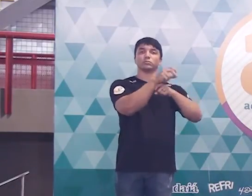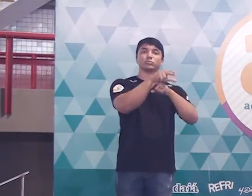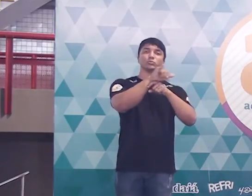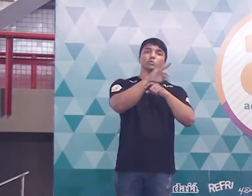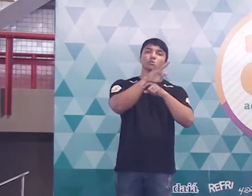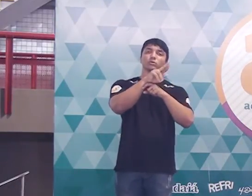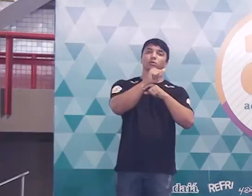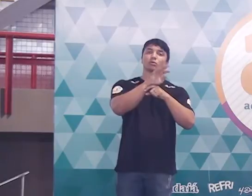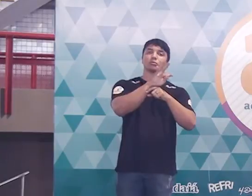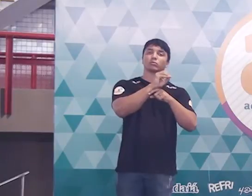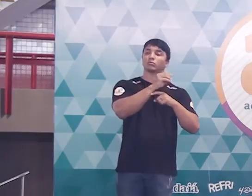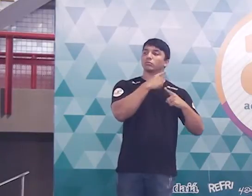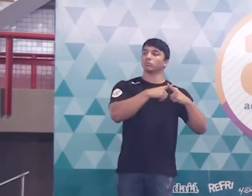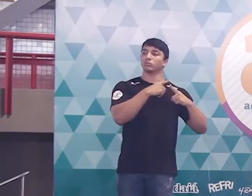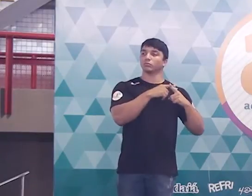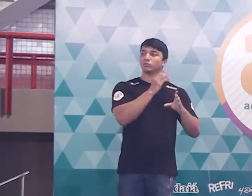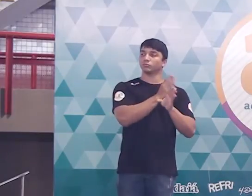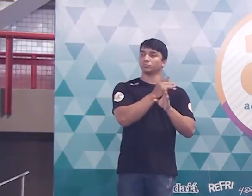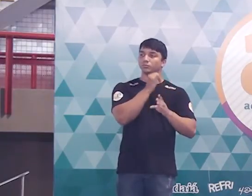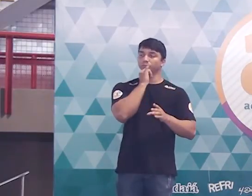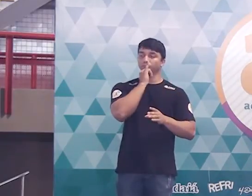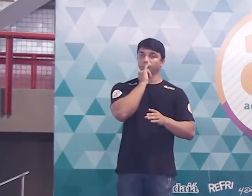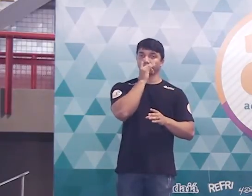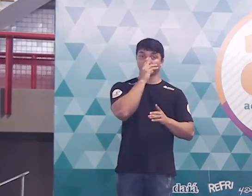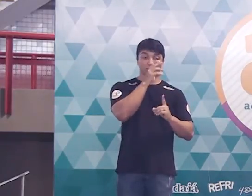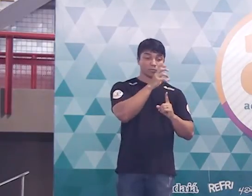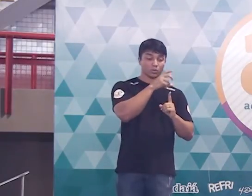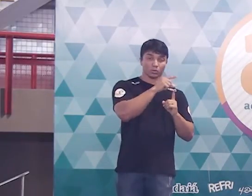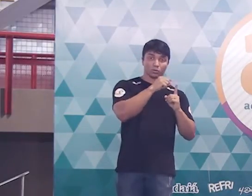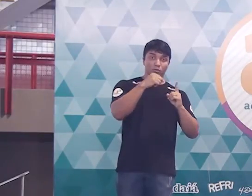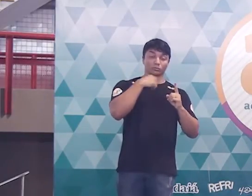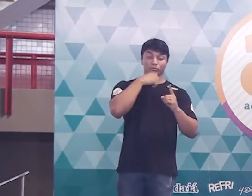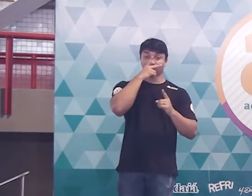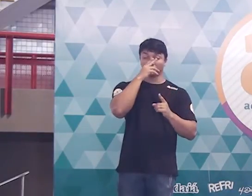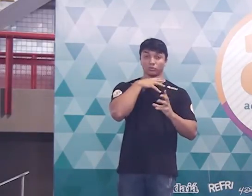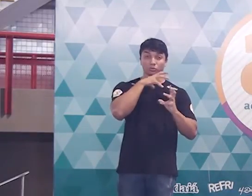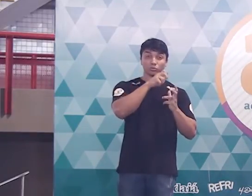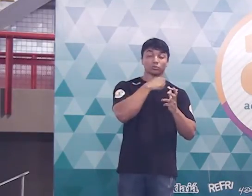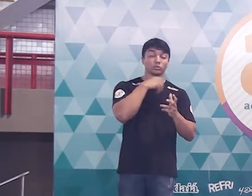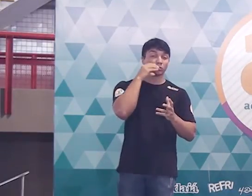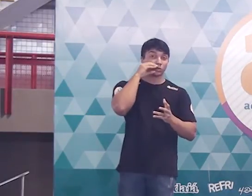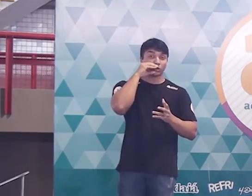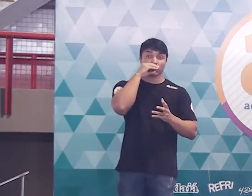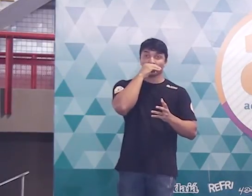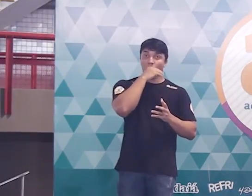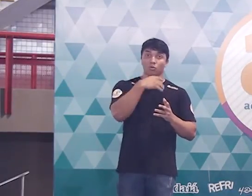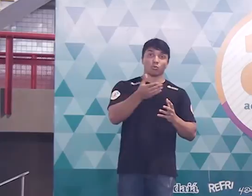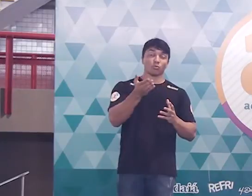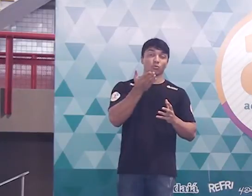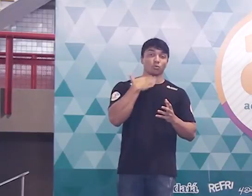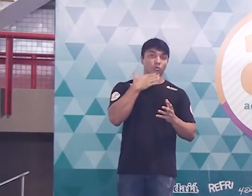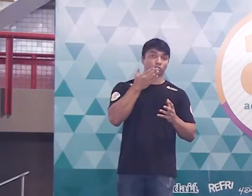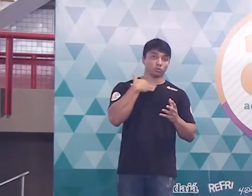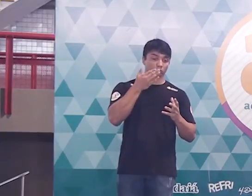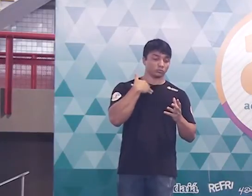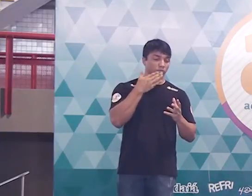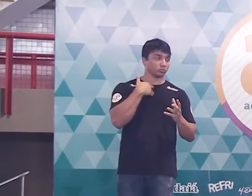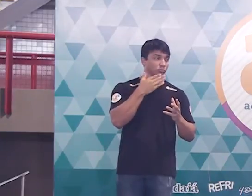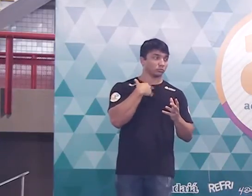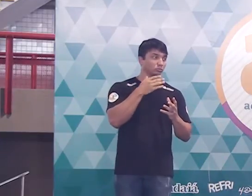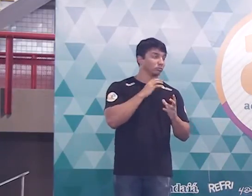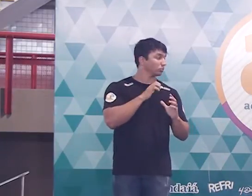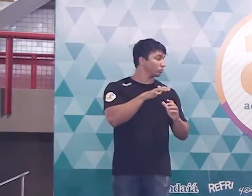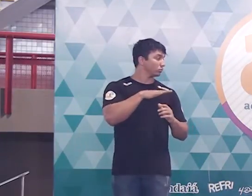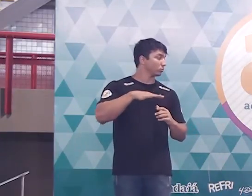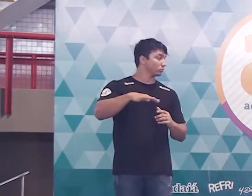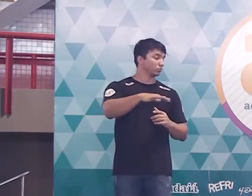nitrato? Gente, quando o aquecimento global se intensifica, o ambiente fica mais frio ou mais quente? Mais quente.